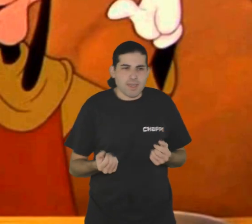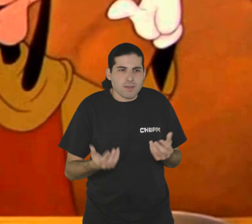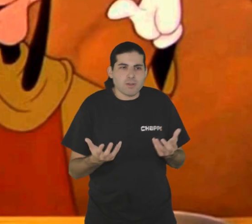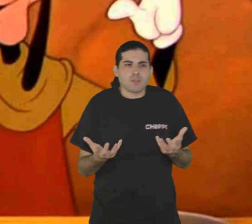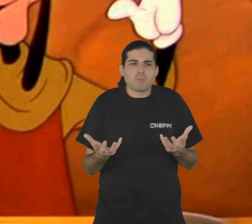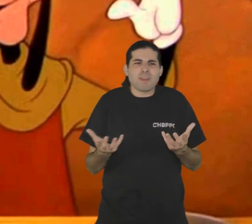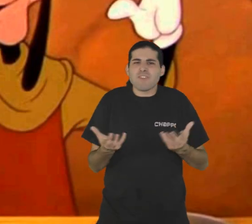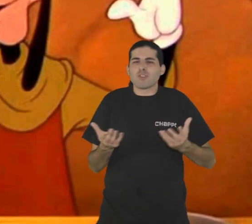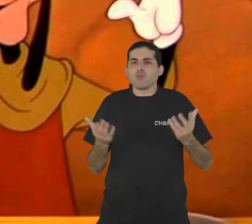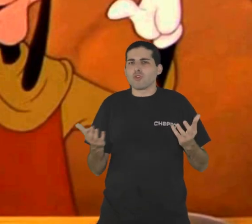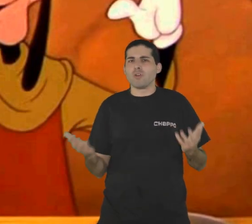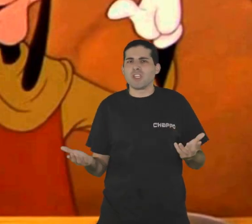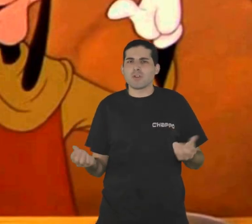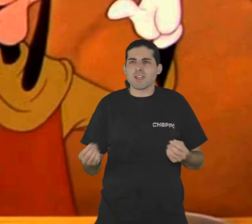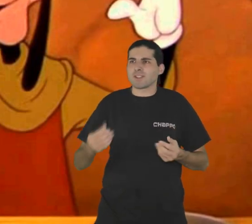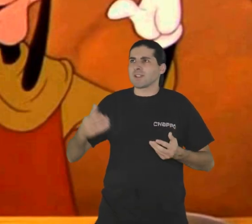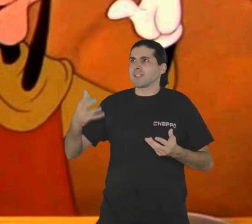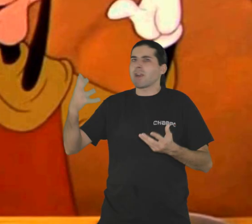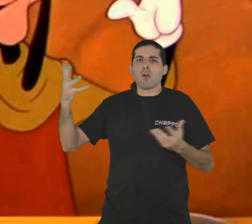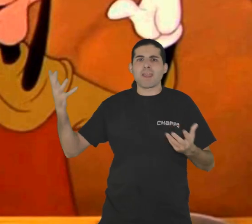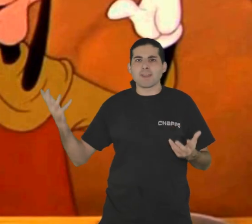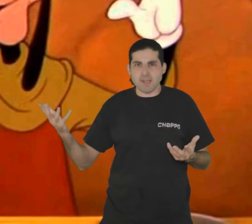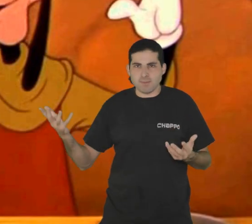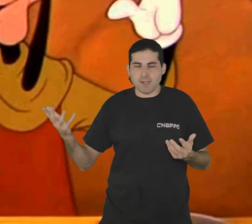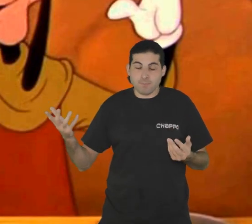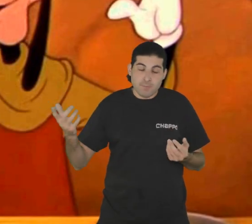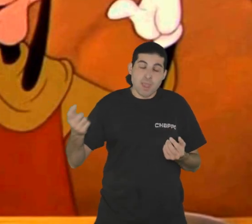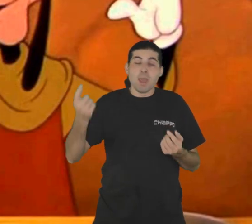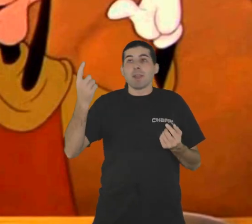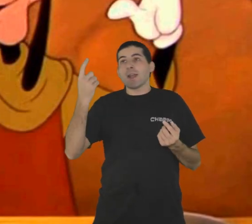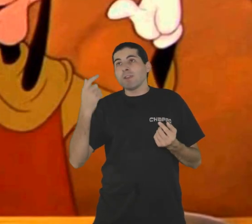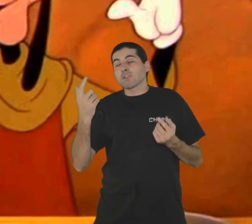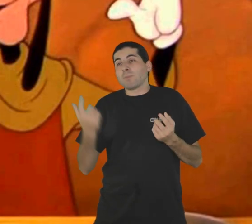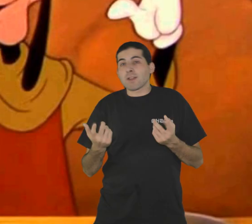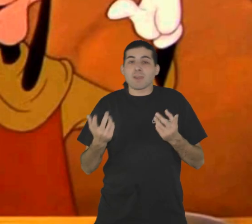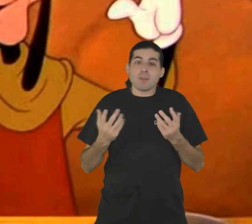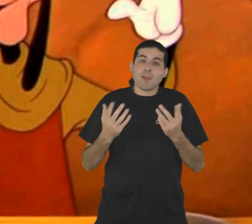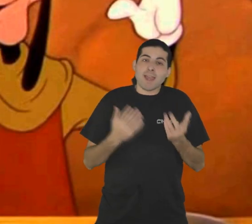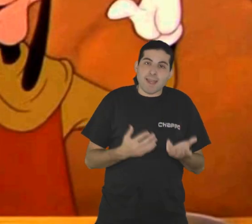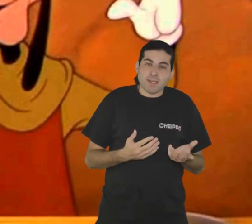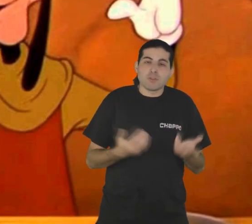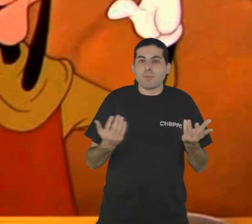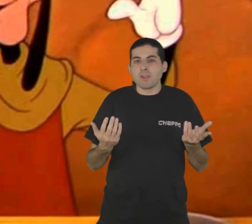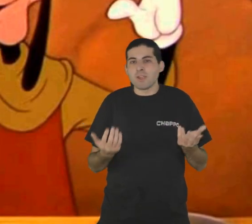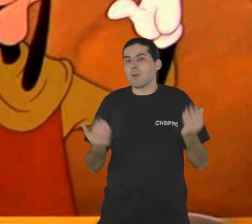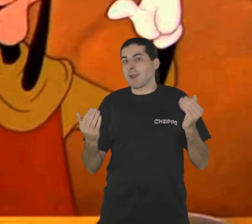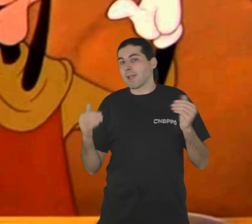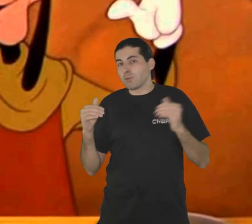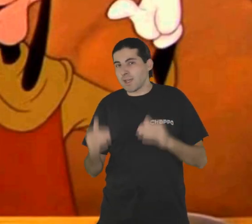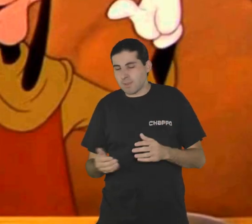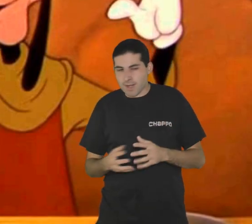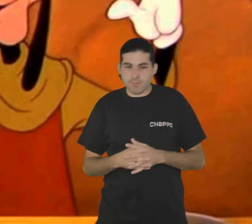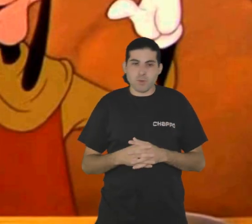chiaro, perché ho detto, perché fa tutto Topolino? Cos'è questa roba incredibile? Da lì ho scoperto che in quegli anni Topolino